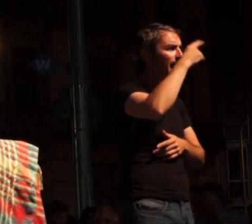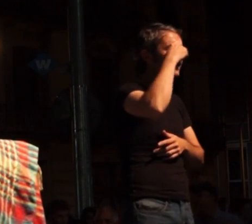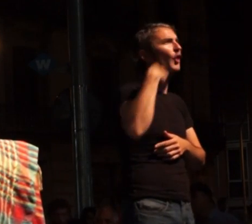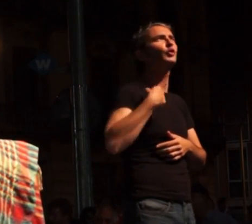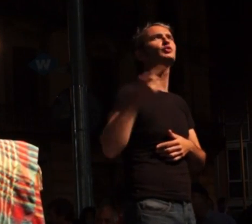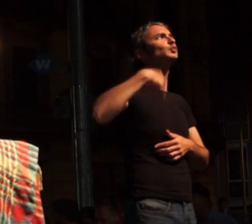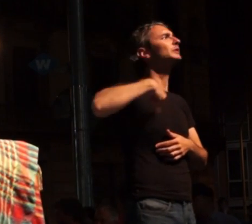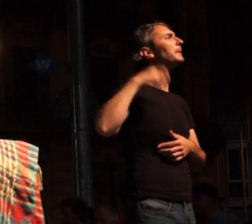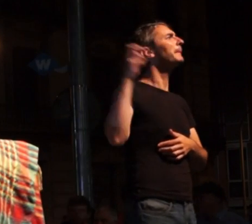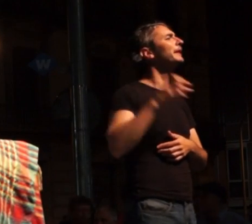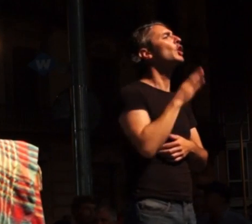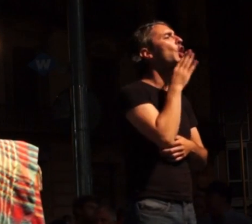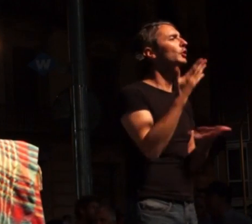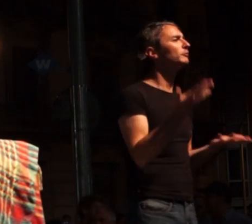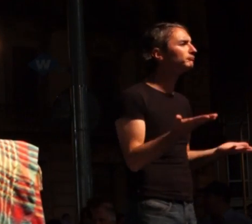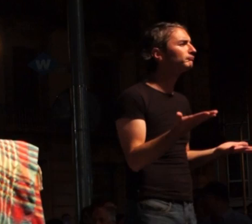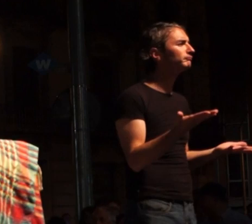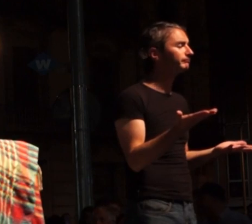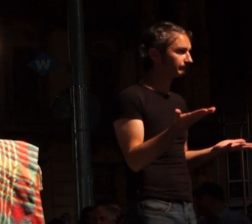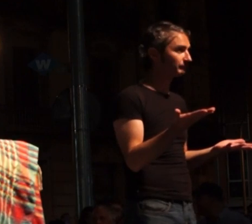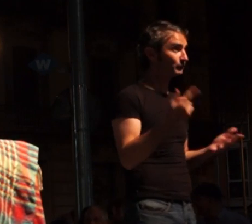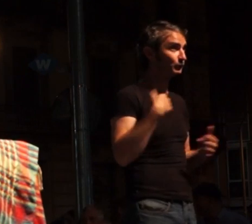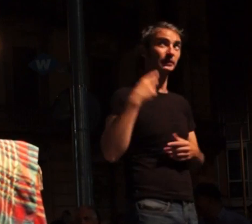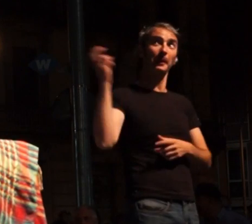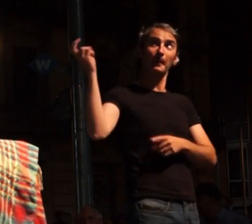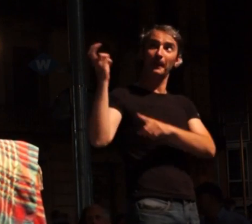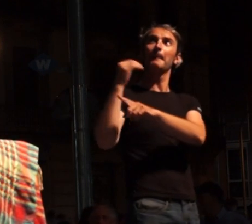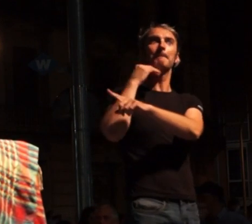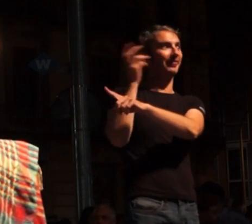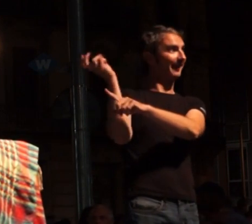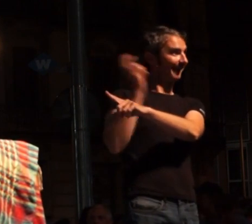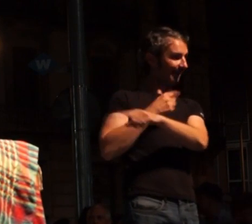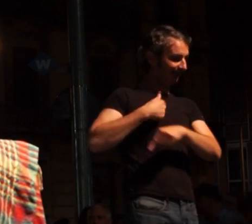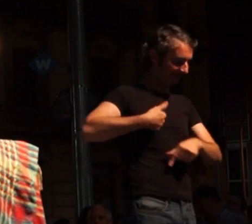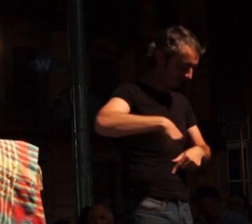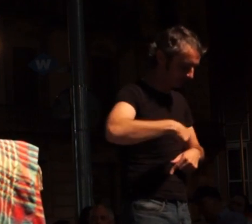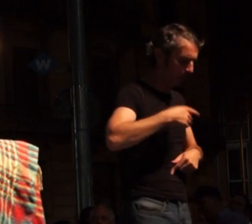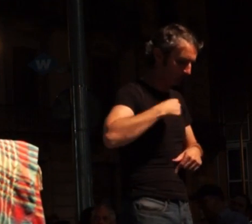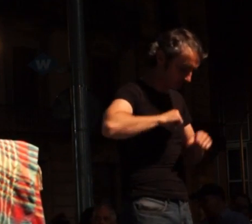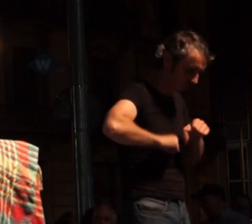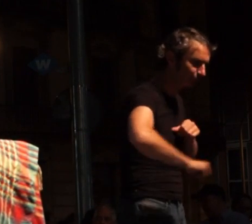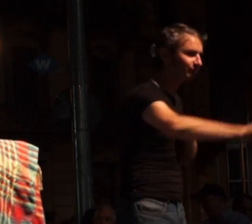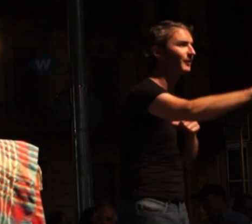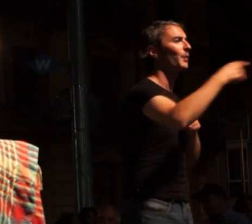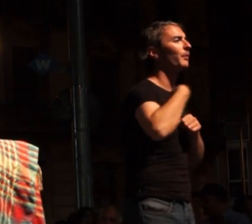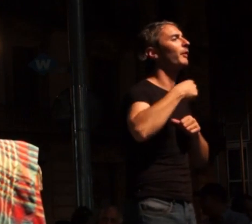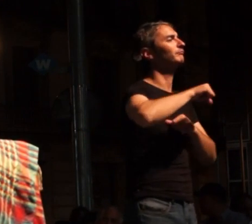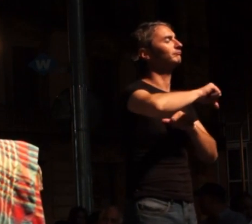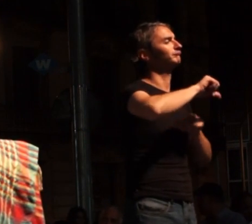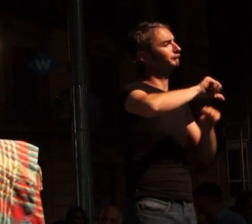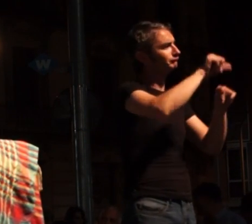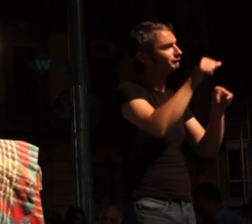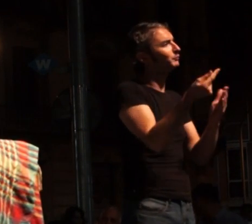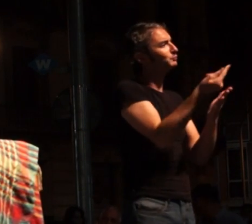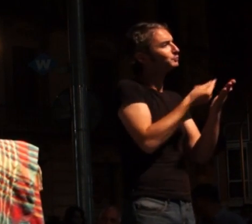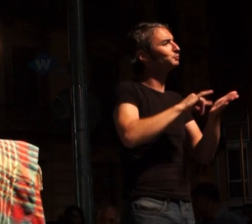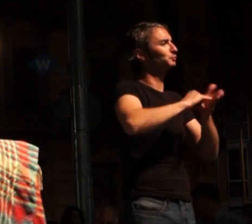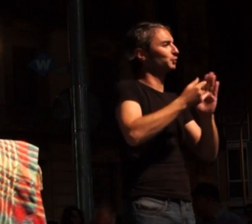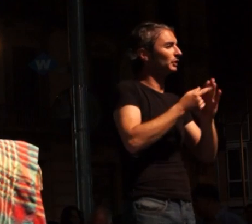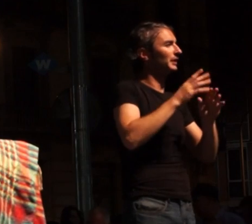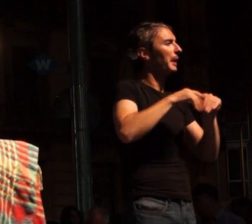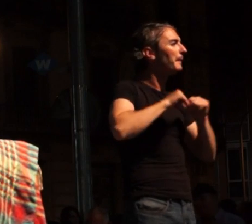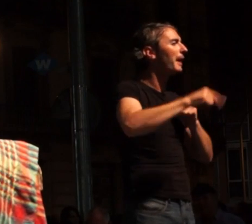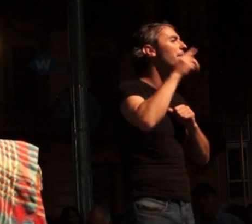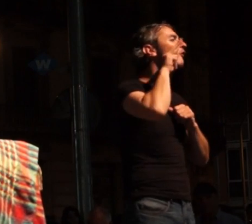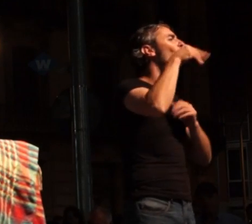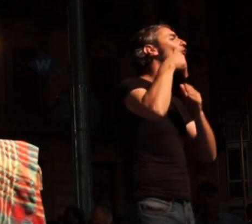venim. Saber d'on venim ens permet dibuixar projectes col·lectius, aquí i ara, mirar cap